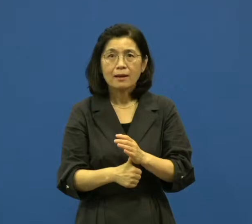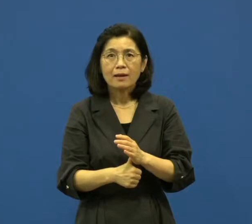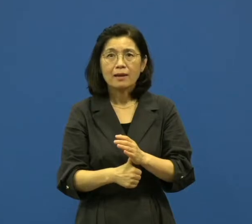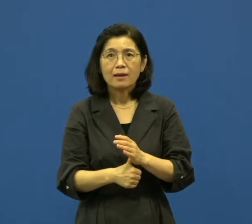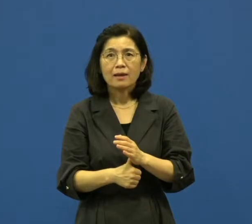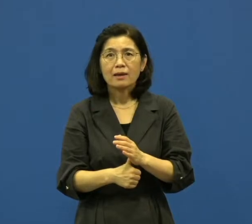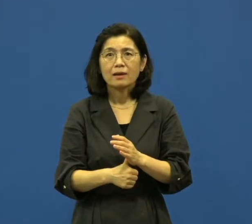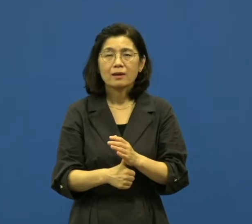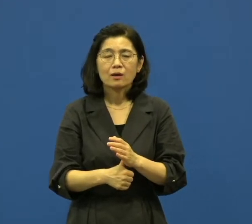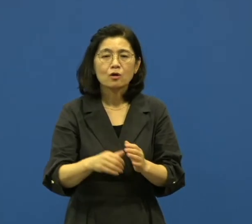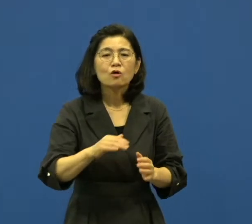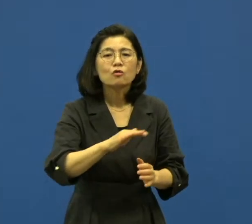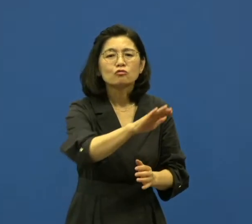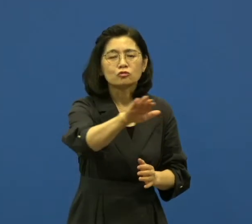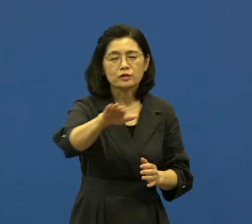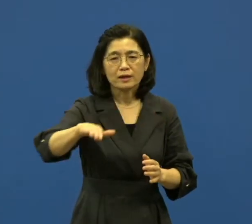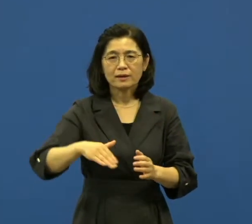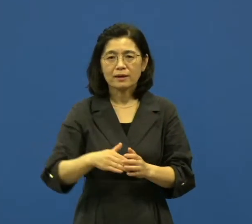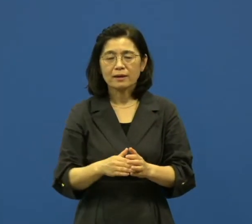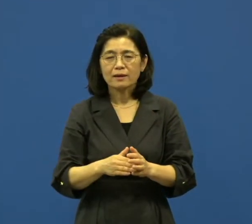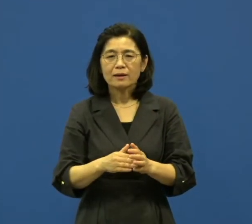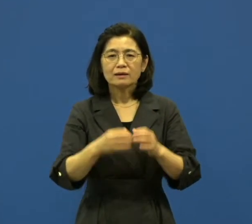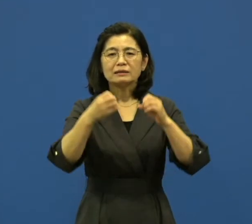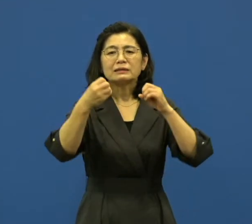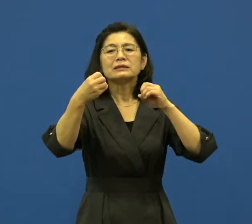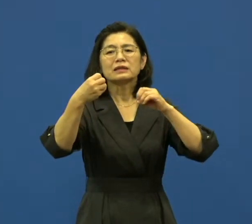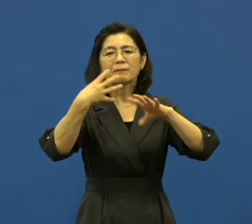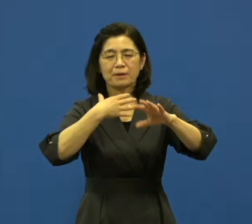하나님은 우리를 설득하신다.